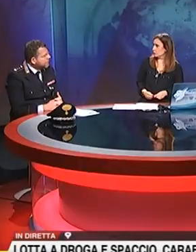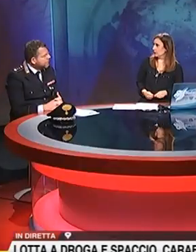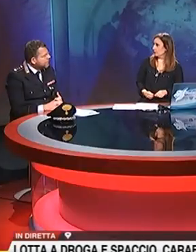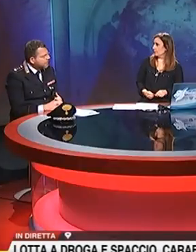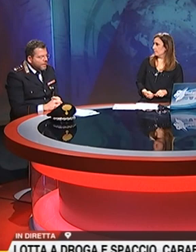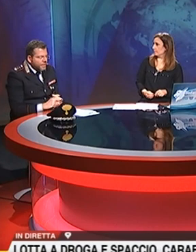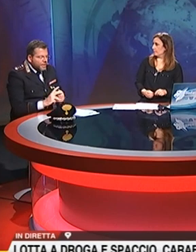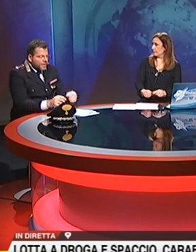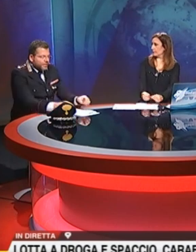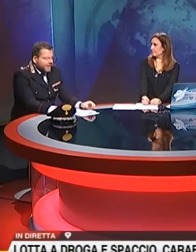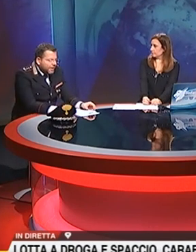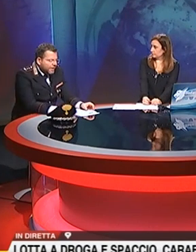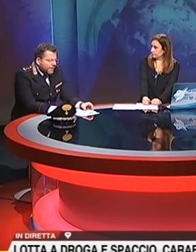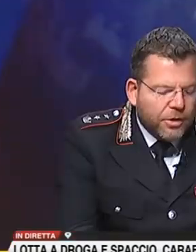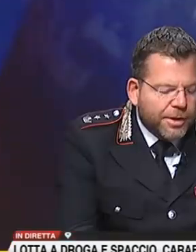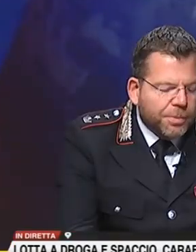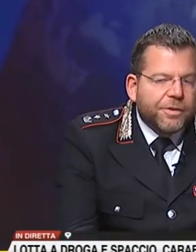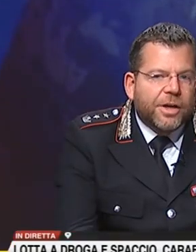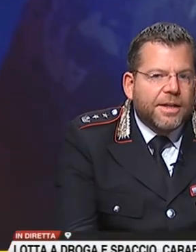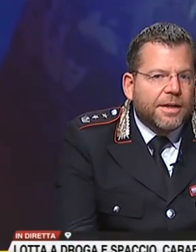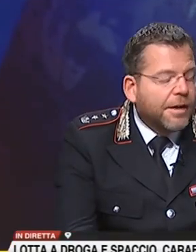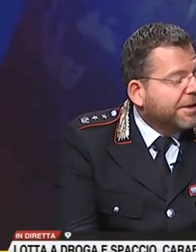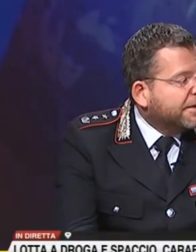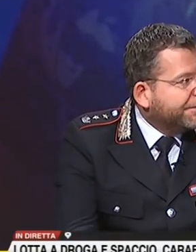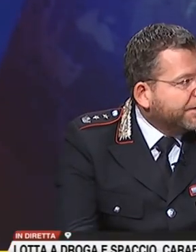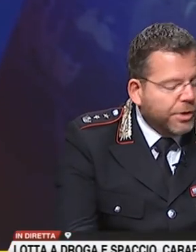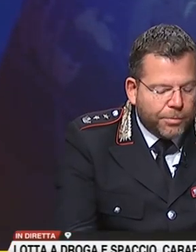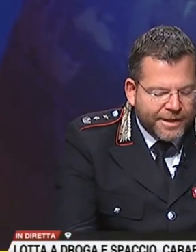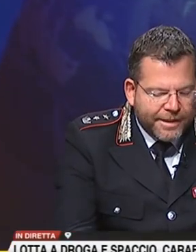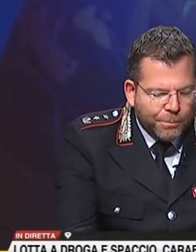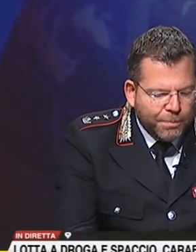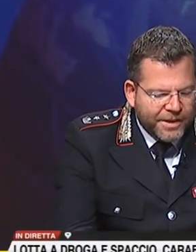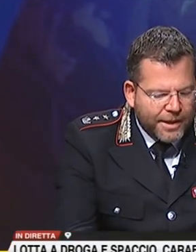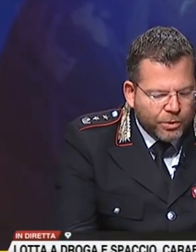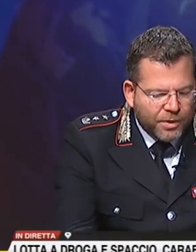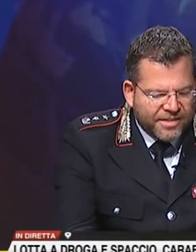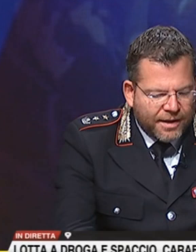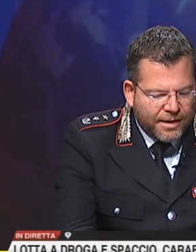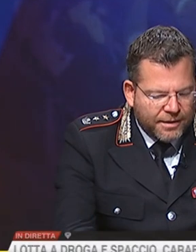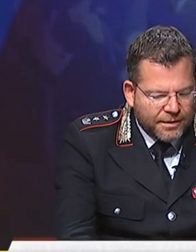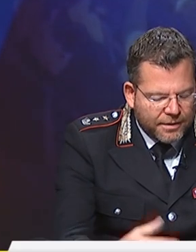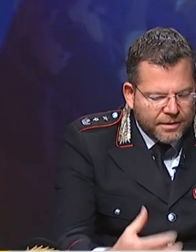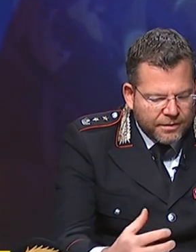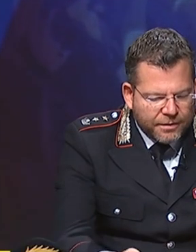Bellunese, se non sbaglio. Sì, il Comando Provinciale Carabinieri di Treviso è ormai da tempo impegnato in questa